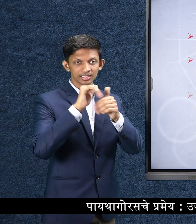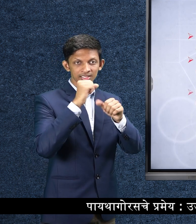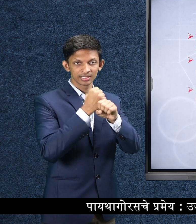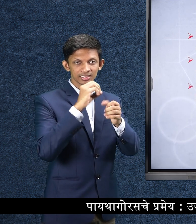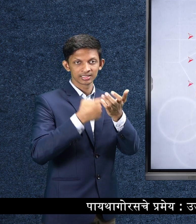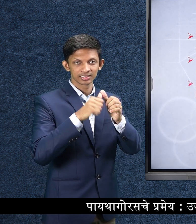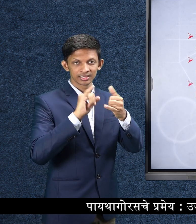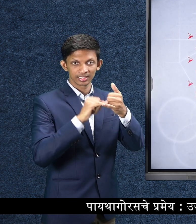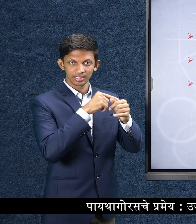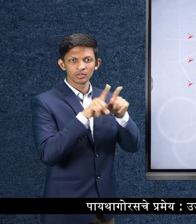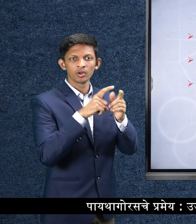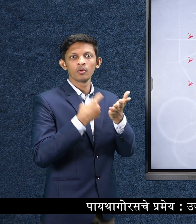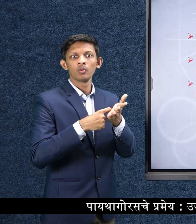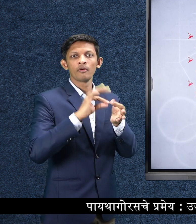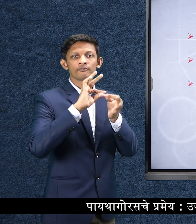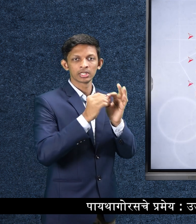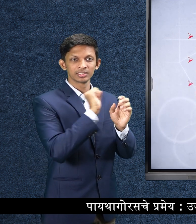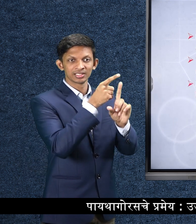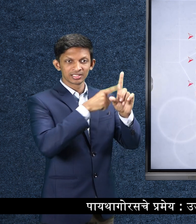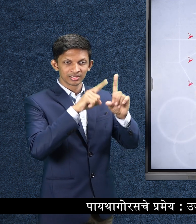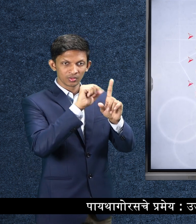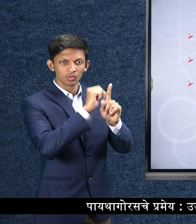पायथागोरसचा प्रमेय उजव्या कोनाच्या त्रिकोणात हायपोटेन्यूसच्या चौरस